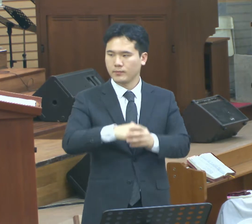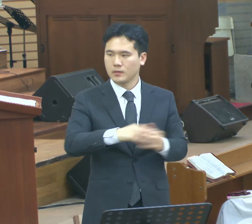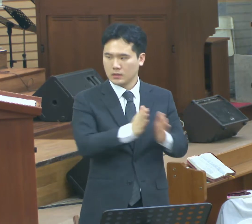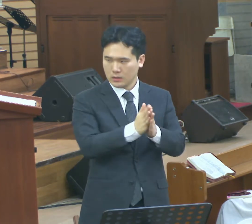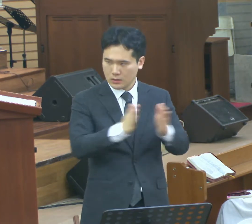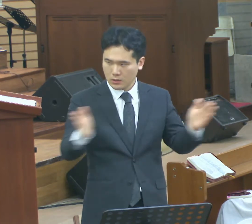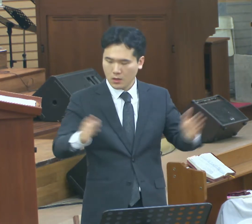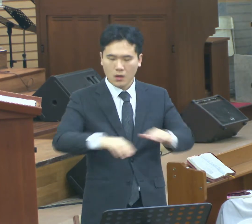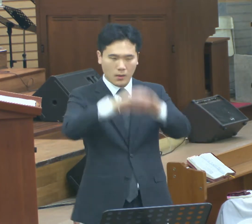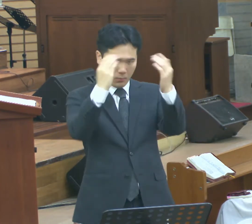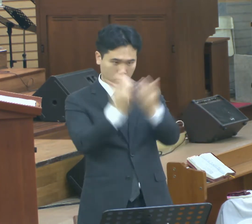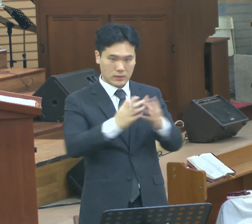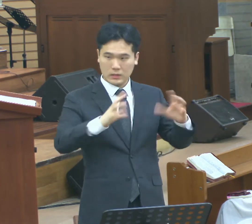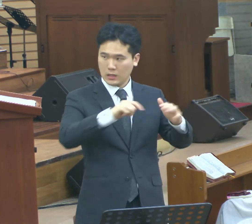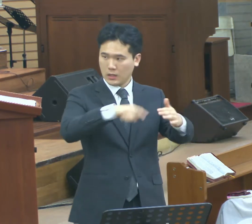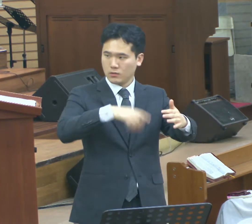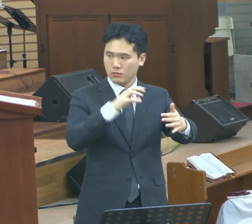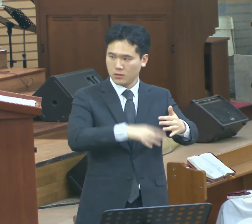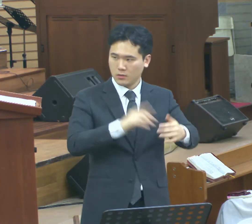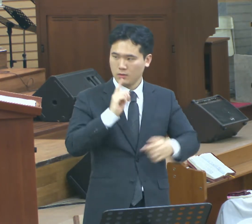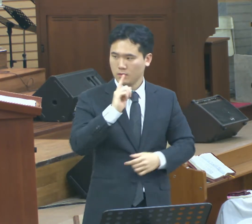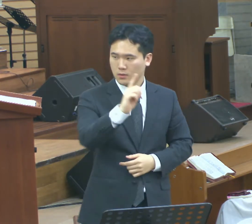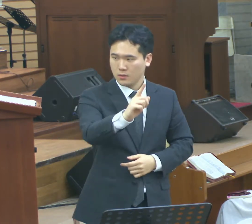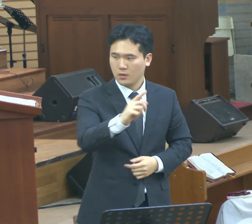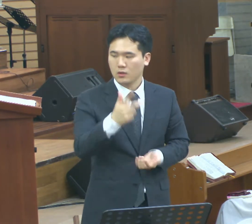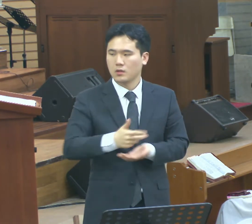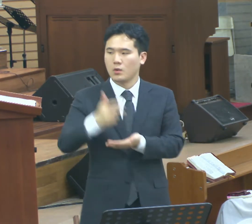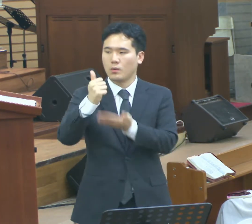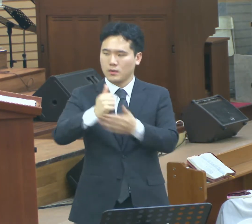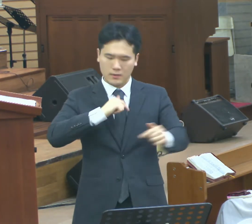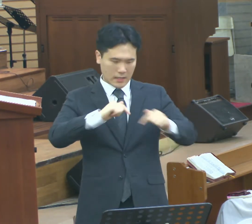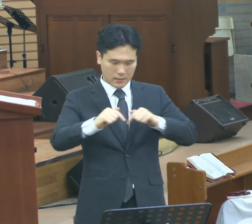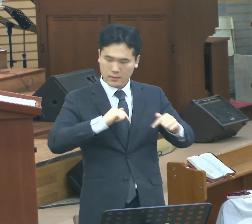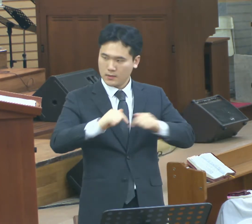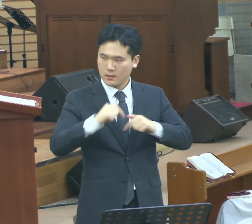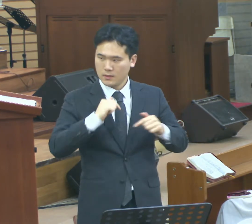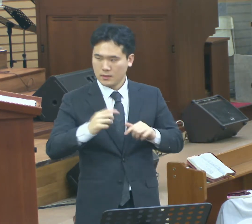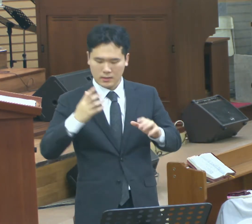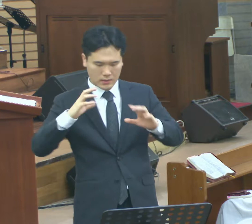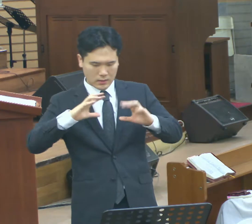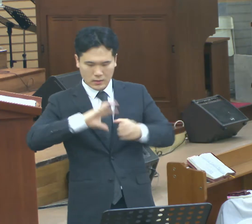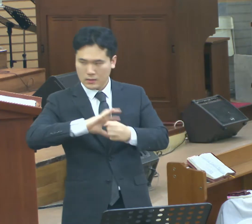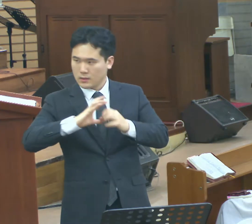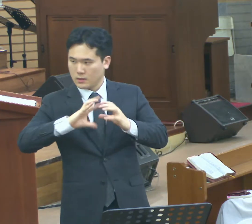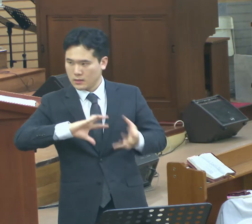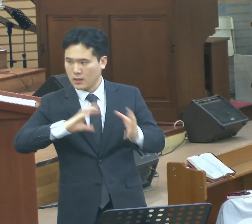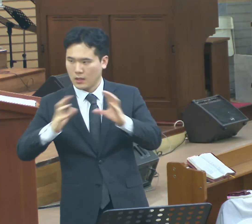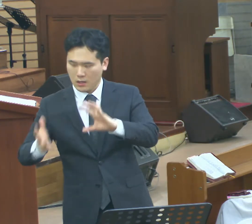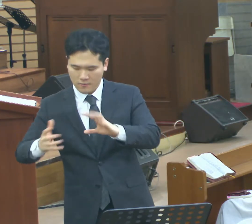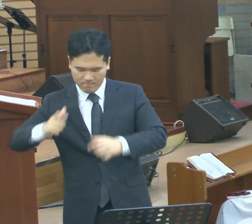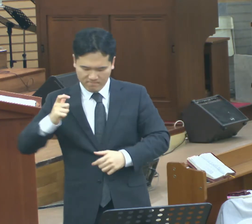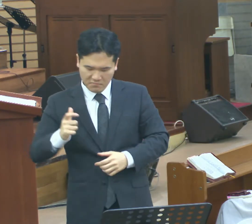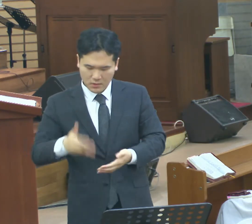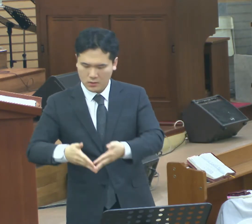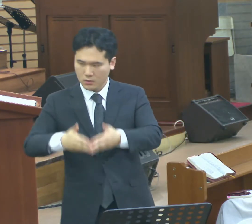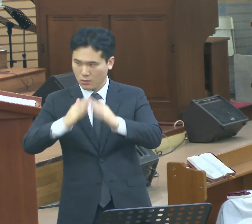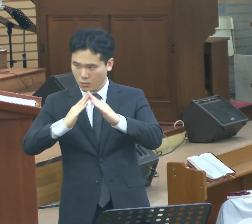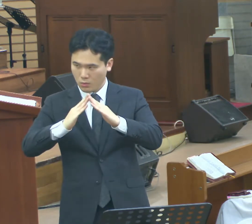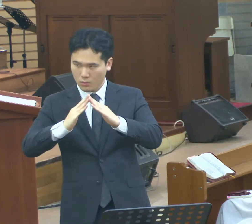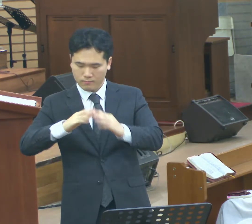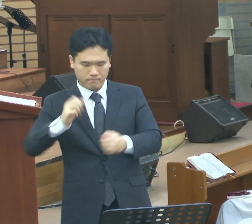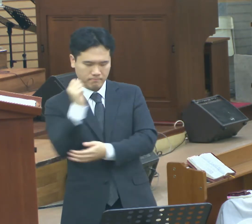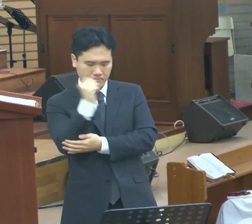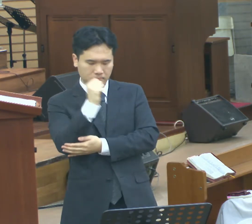시작. 모든 나라 가운데서 이르기를 여호와께서 다스리시니 세계가 굳게 서고 흔들리지 않으리라.